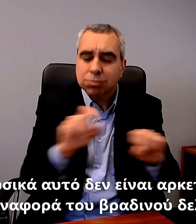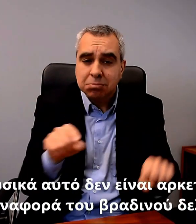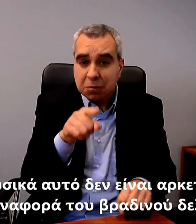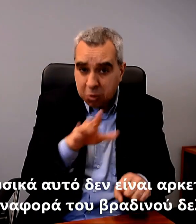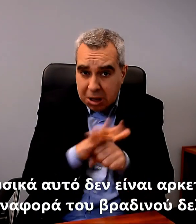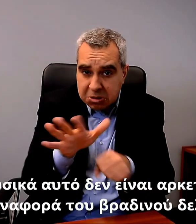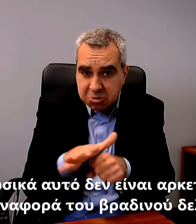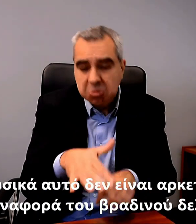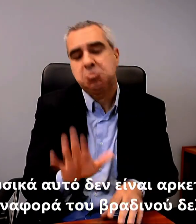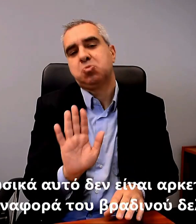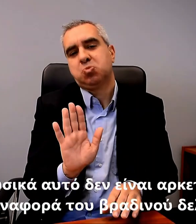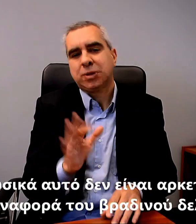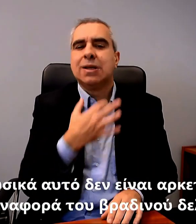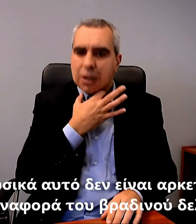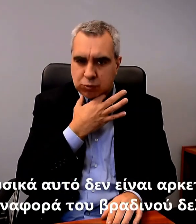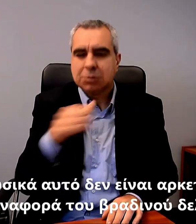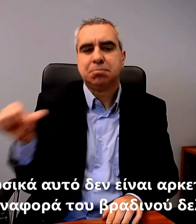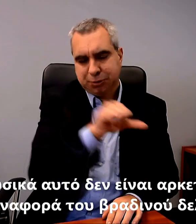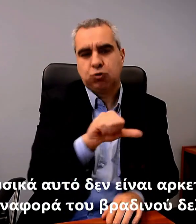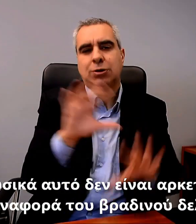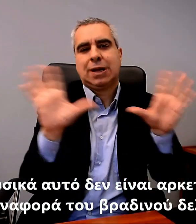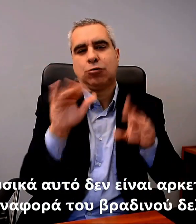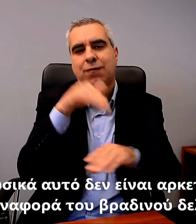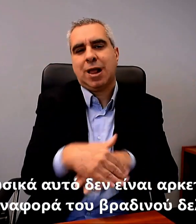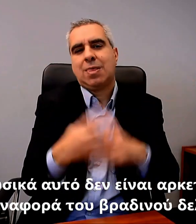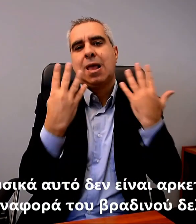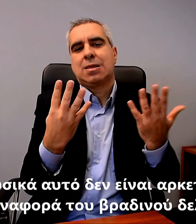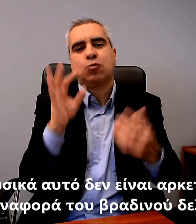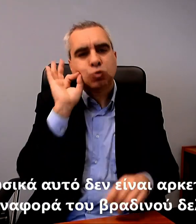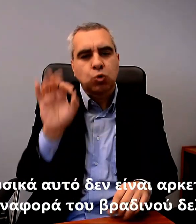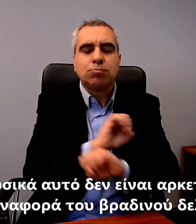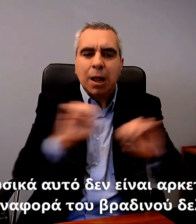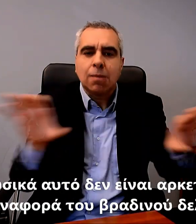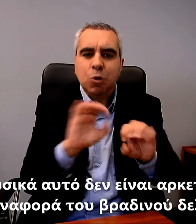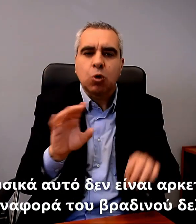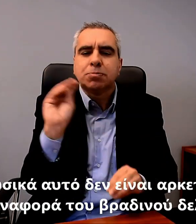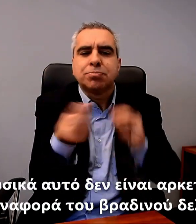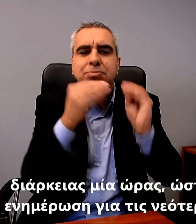Φυσικά αυτό δεν είναι αρκετό. Ζητάμε την επαναφορά του βραδινού βελτίου ειδήσεων διάρκειας μίας ώρας,